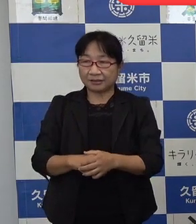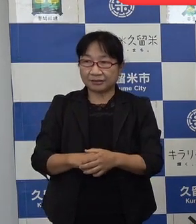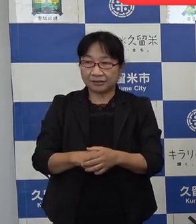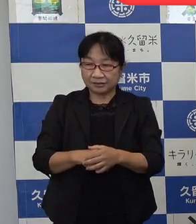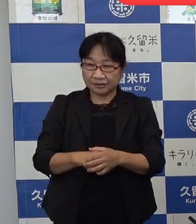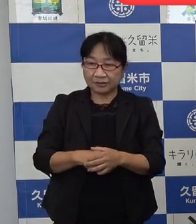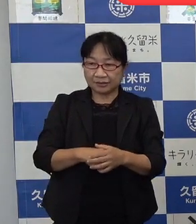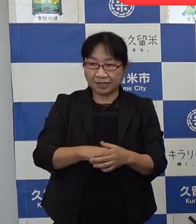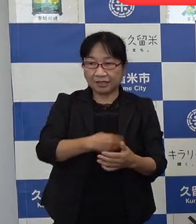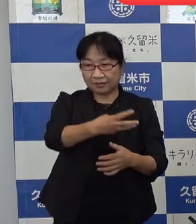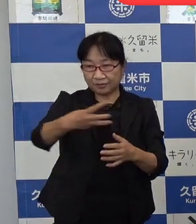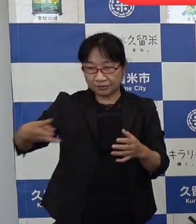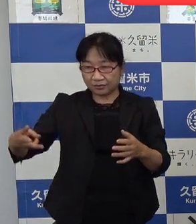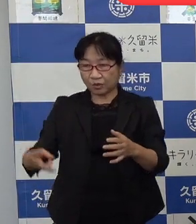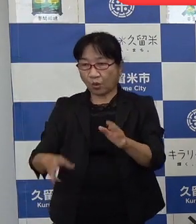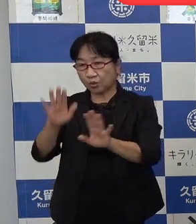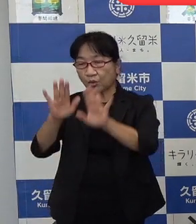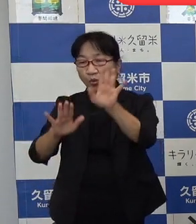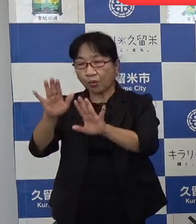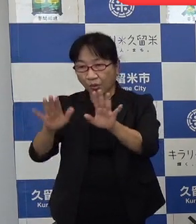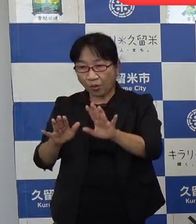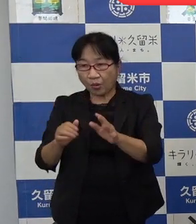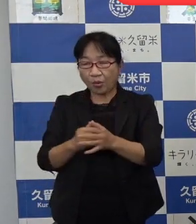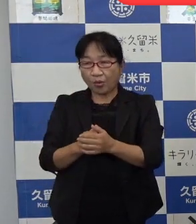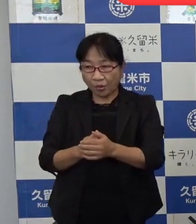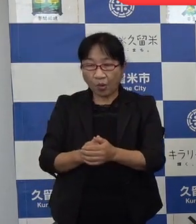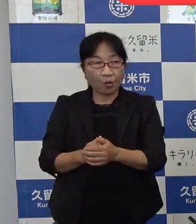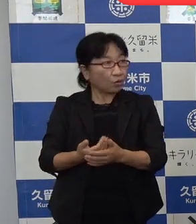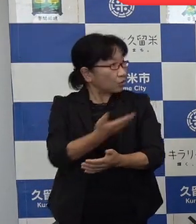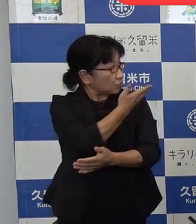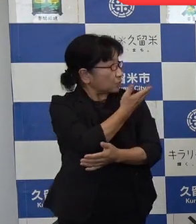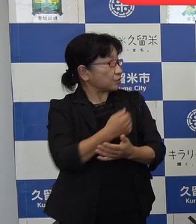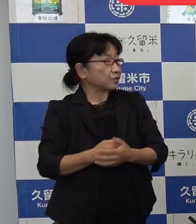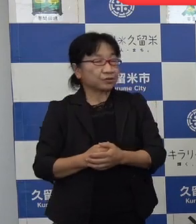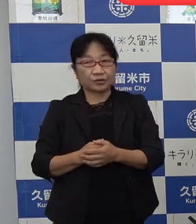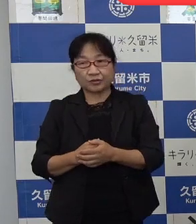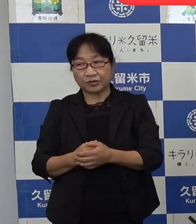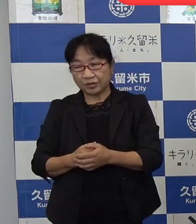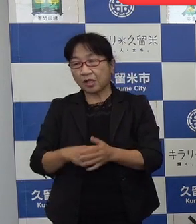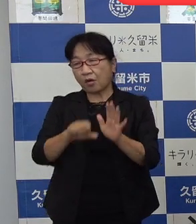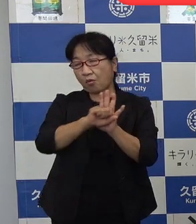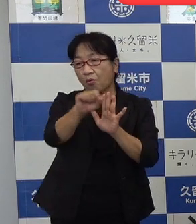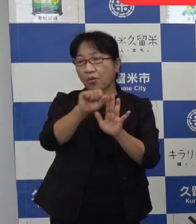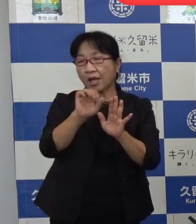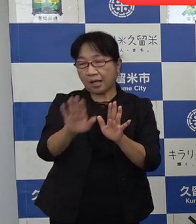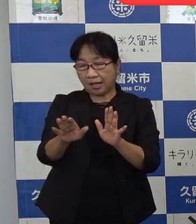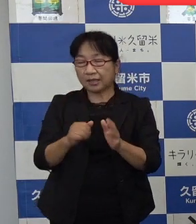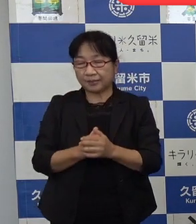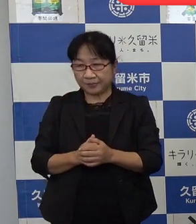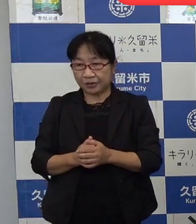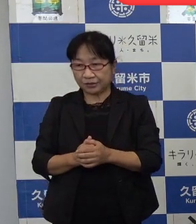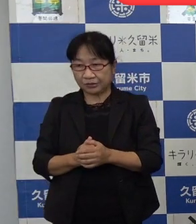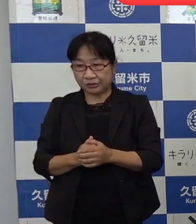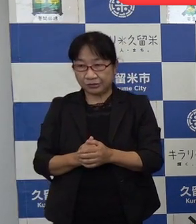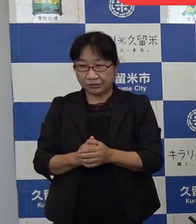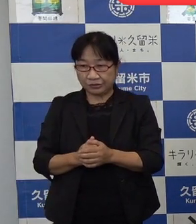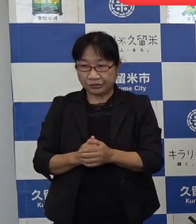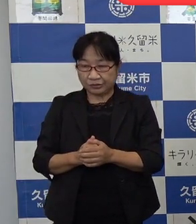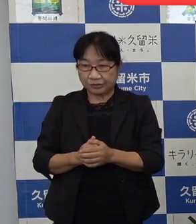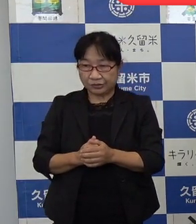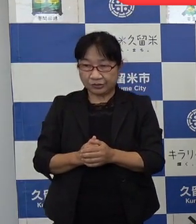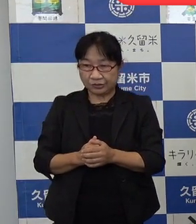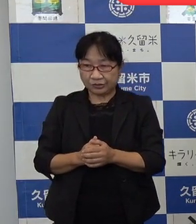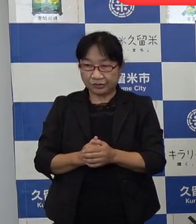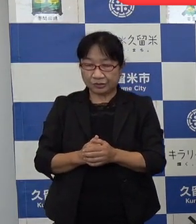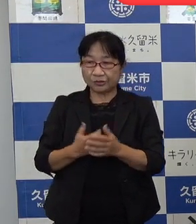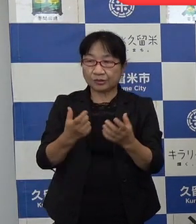が、こちらの出しておりますが、かなりの効果が現れております。このよう